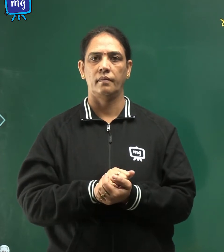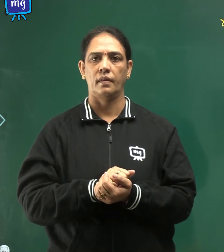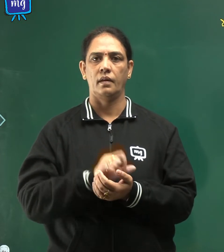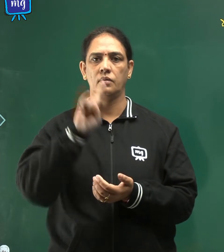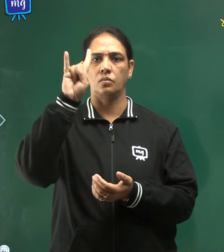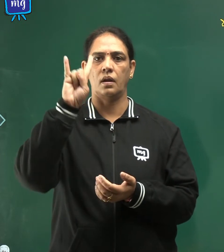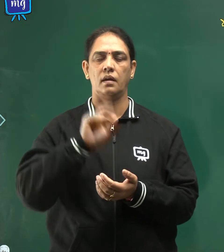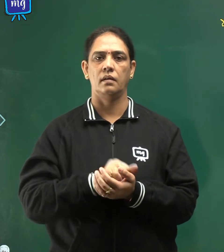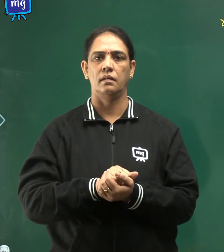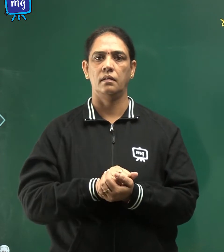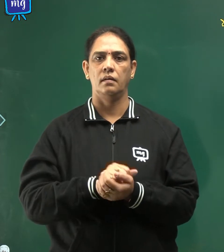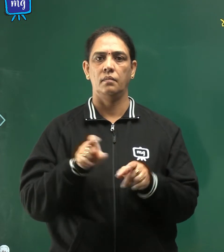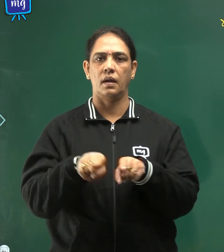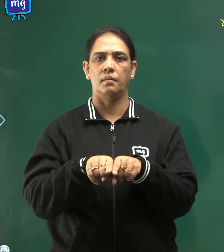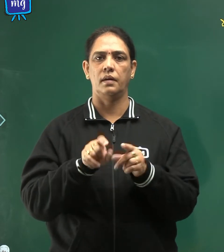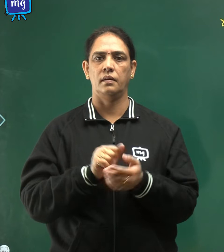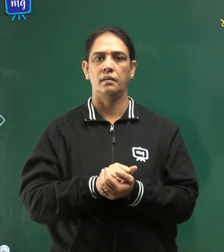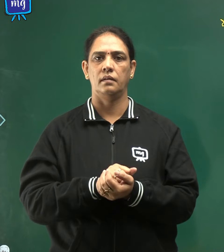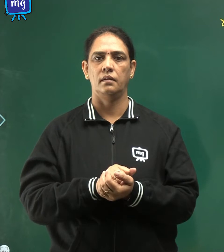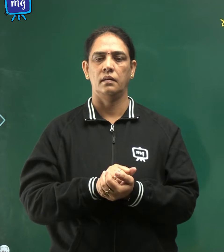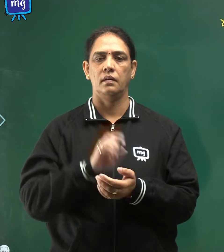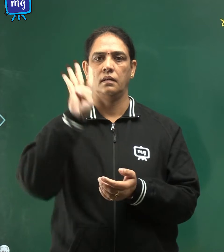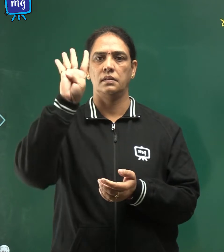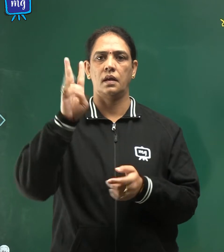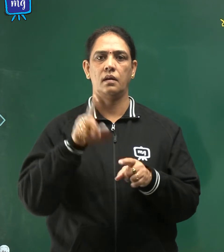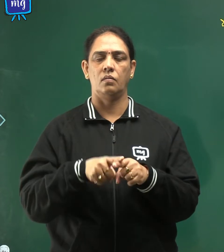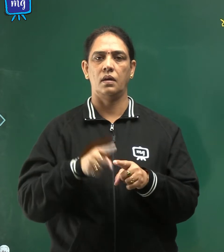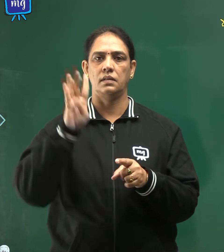16 बराबर 4 गुणा 4